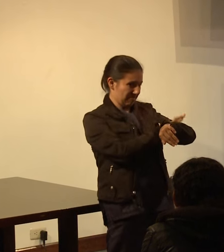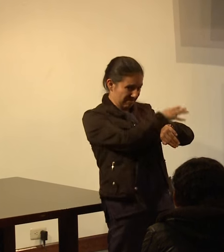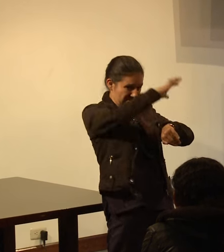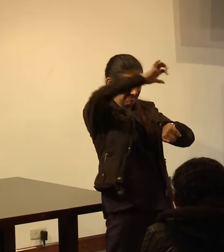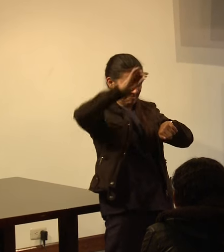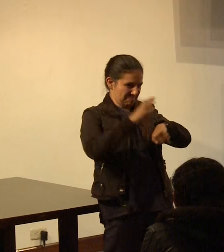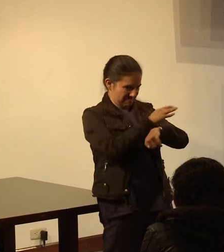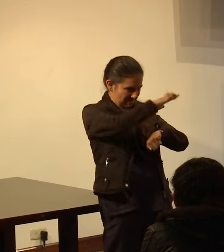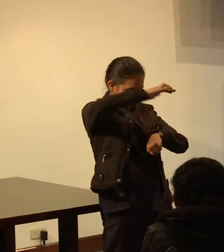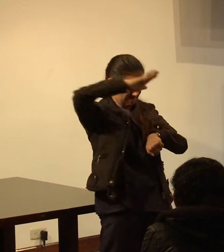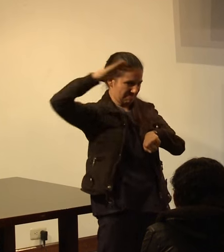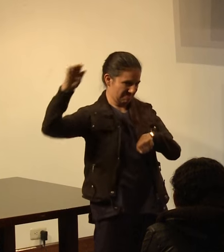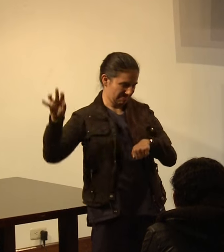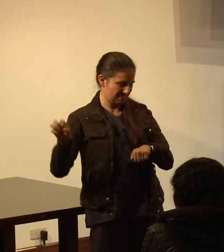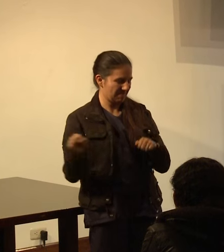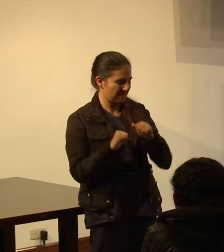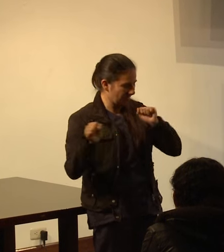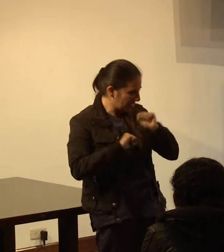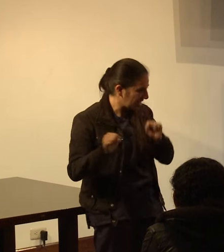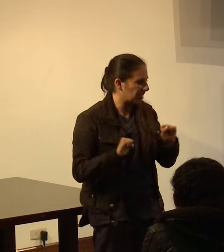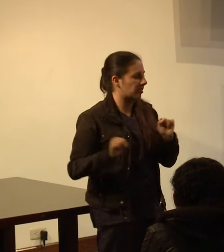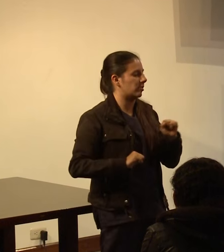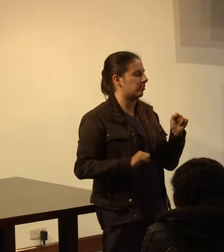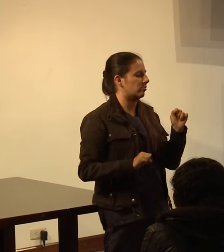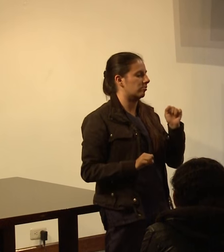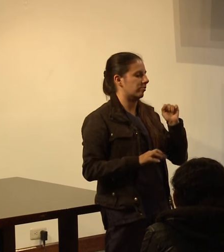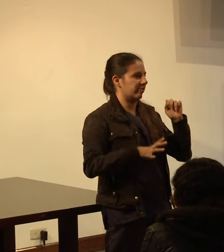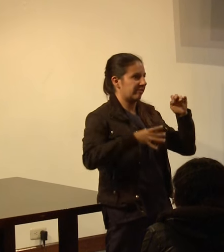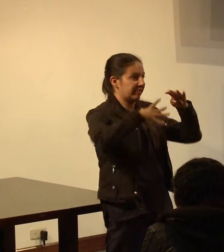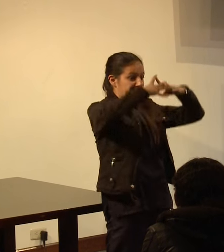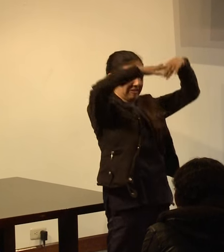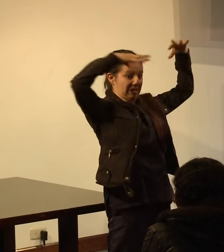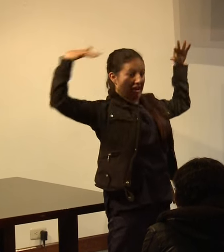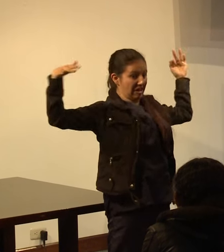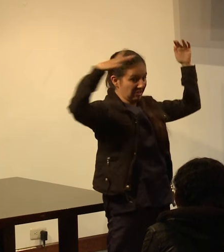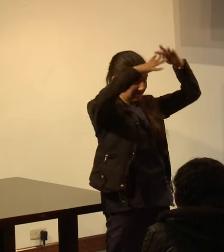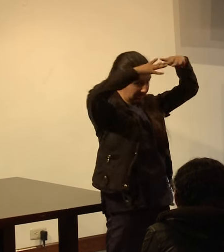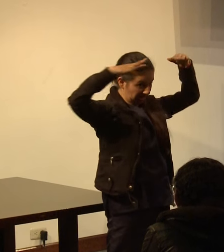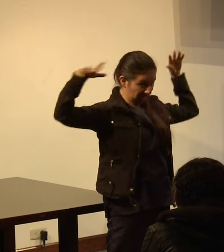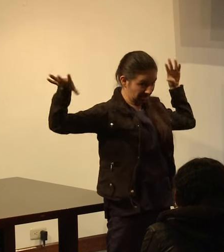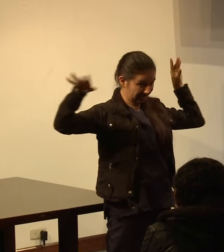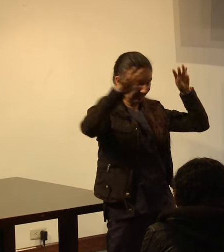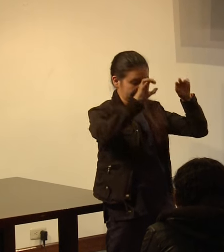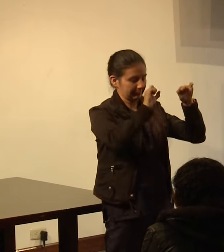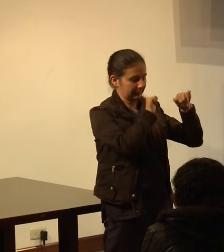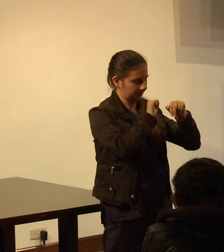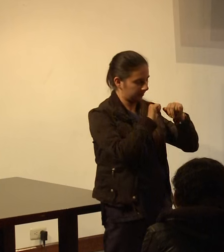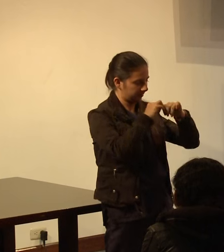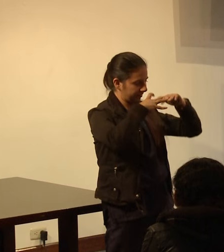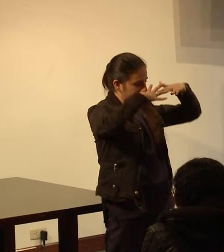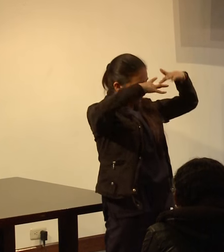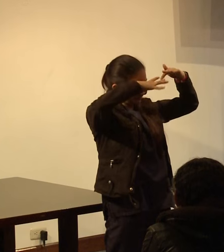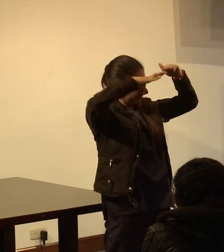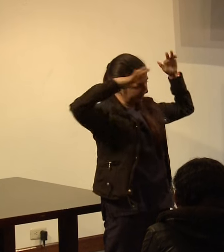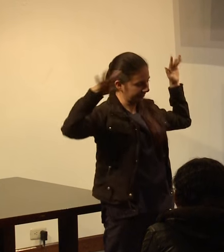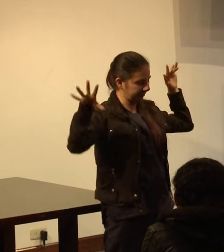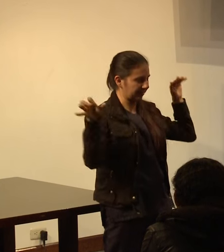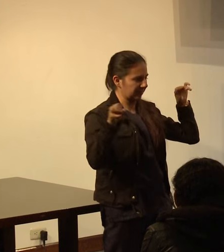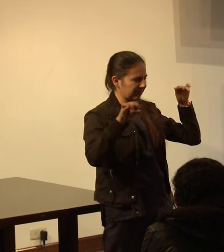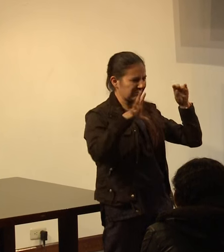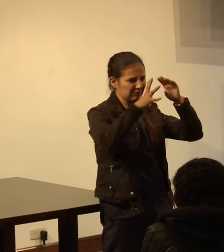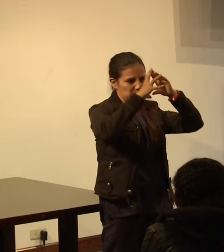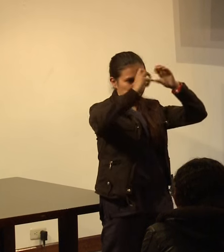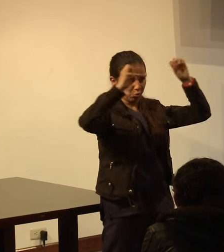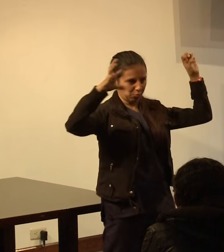Hay también unas montañas, donde se refleja como algo frío, está el cielo,